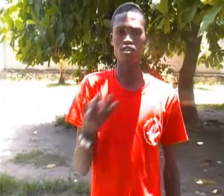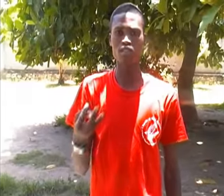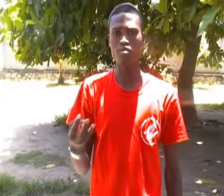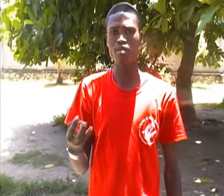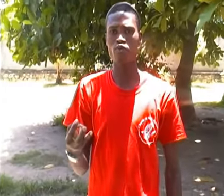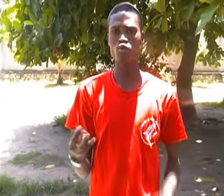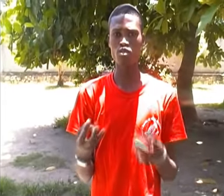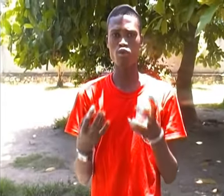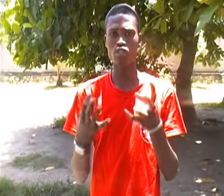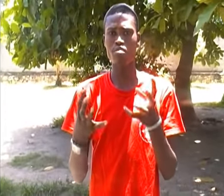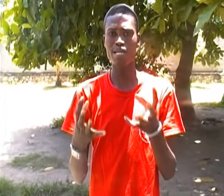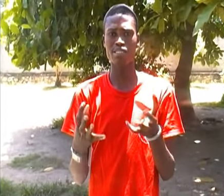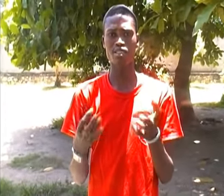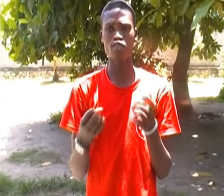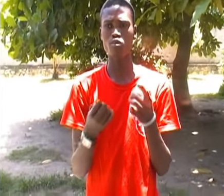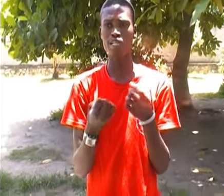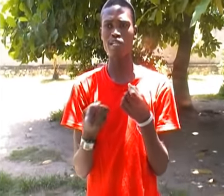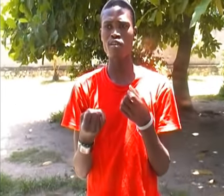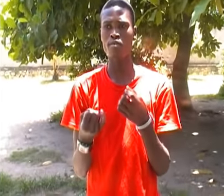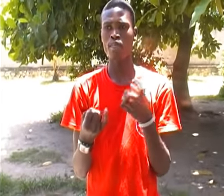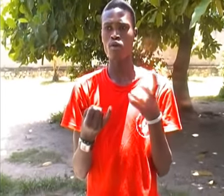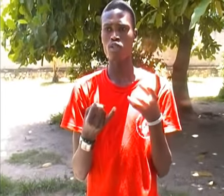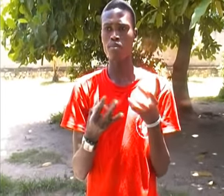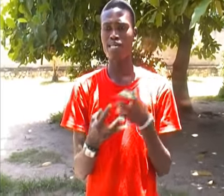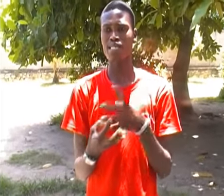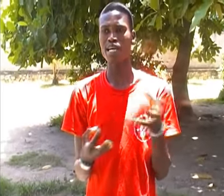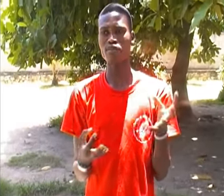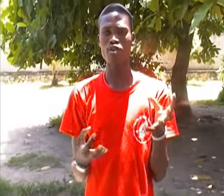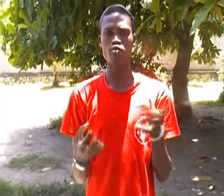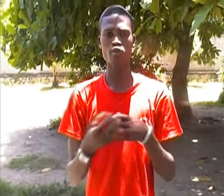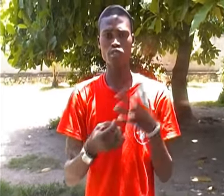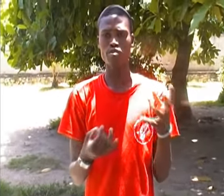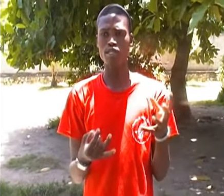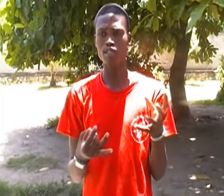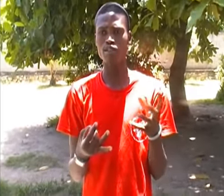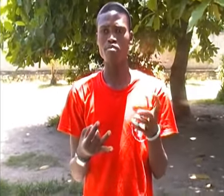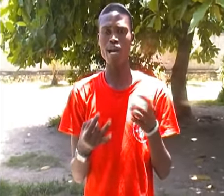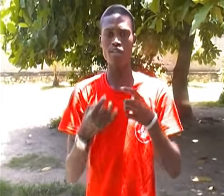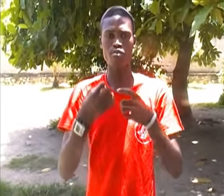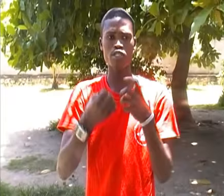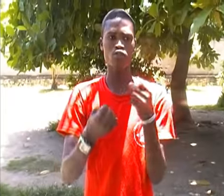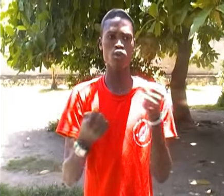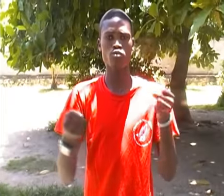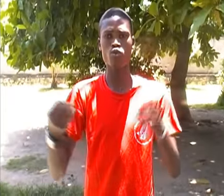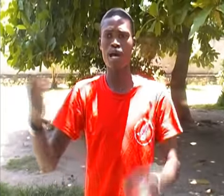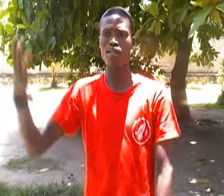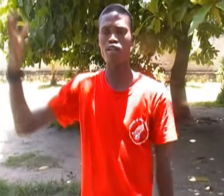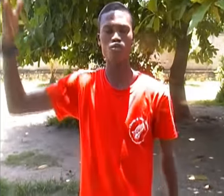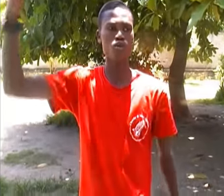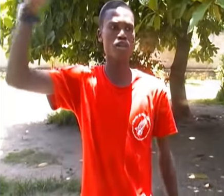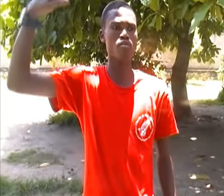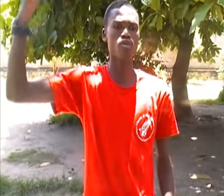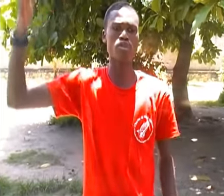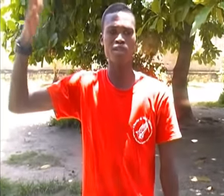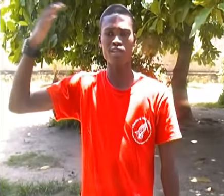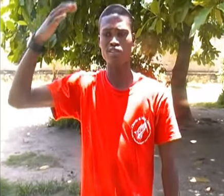de lui-même. Nous disons bon Dieu merci et nous demandons, côté pasteur arrivé pour bon Dieu bénir-lui, bailler plus force pour aller dans tout le monde